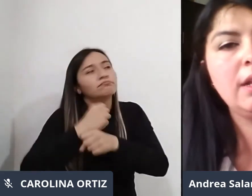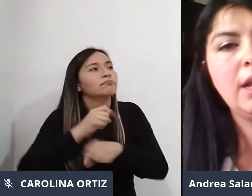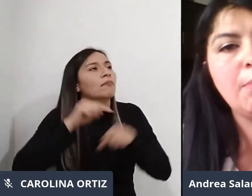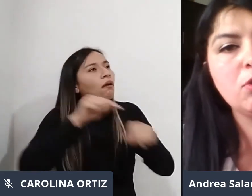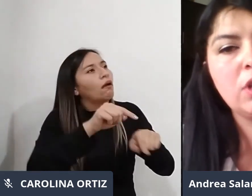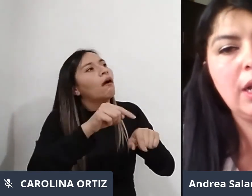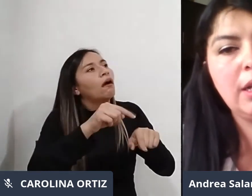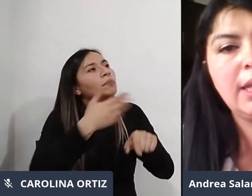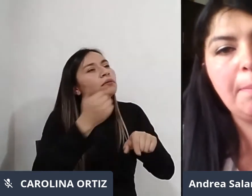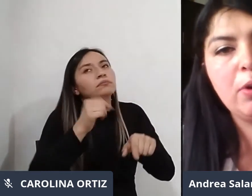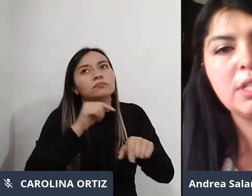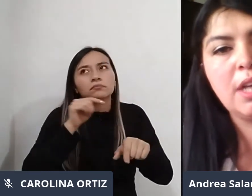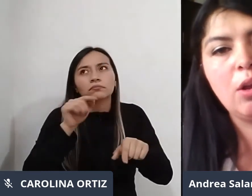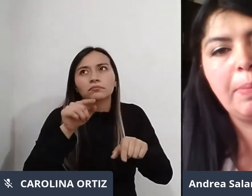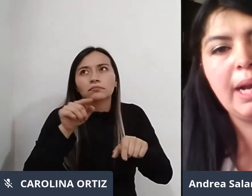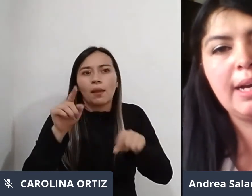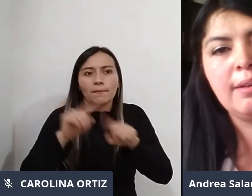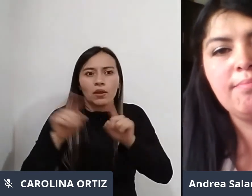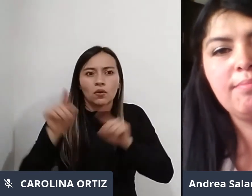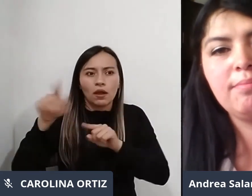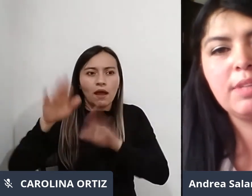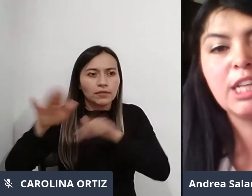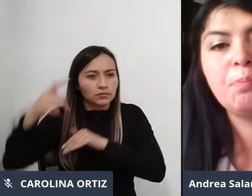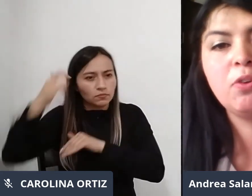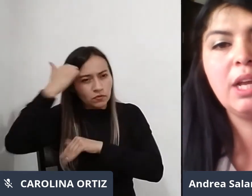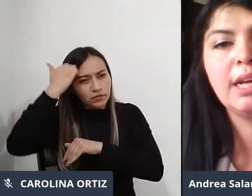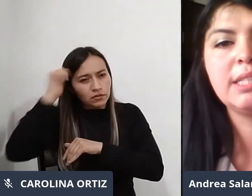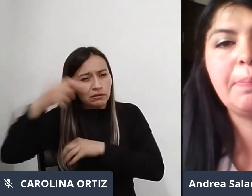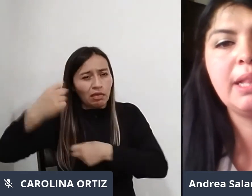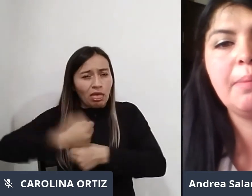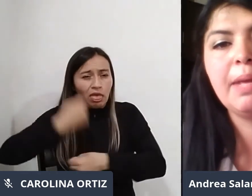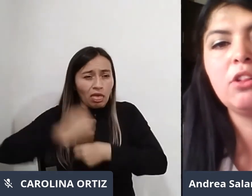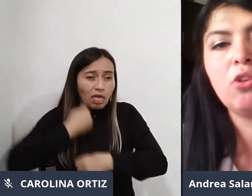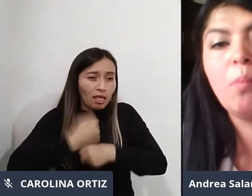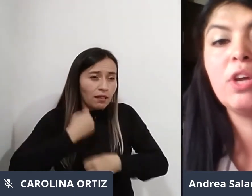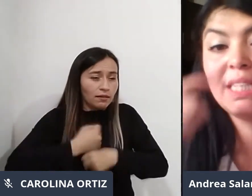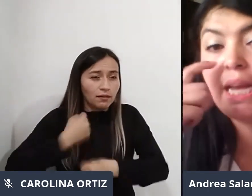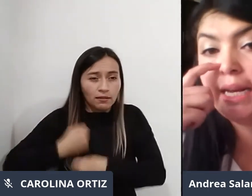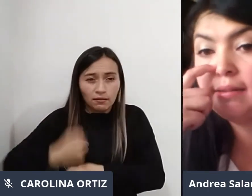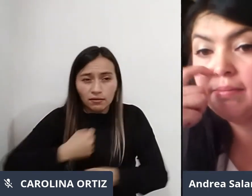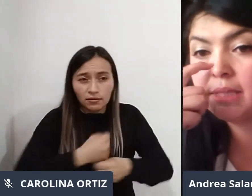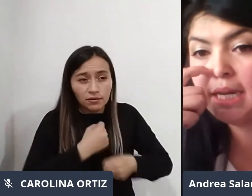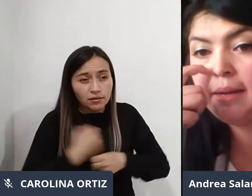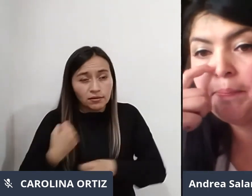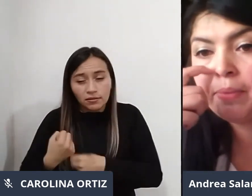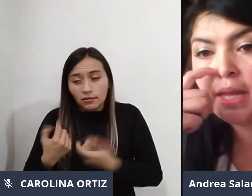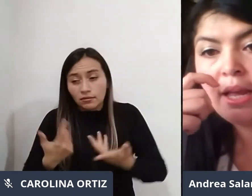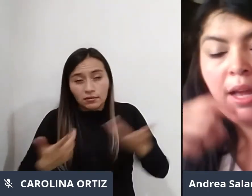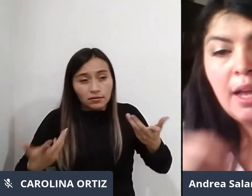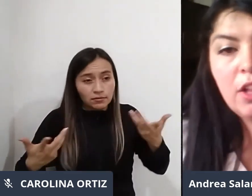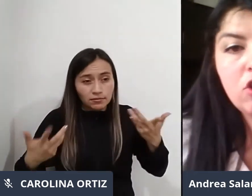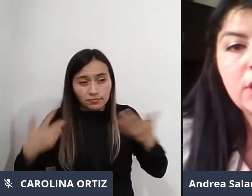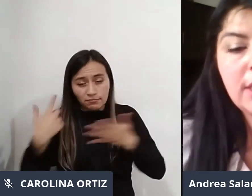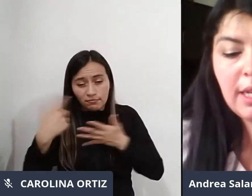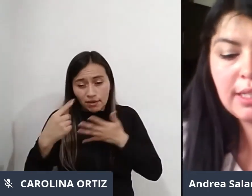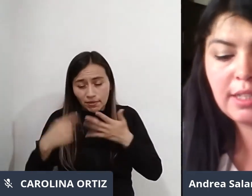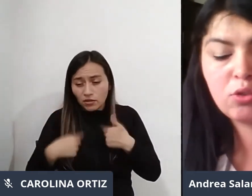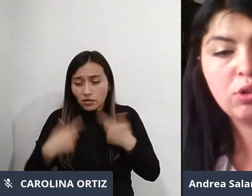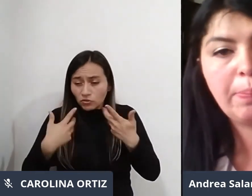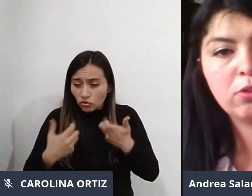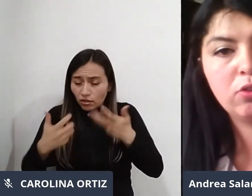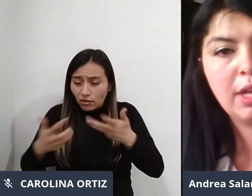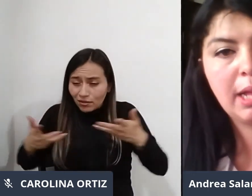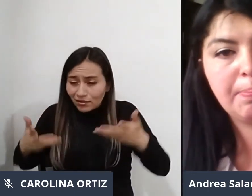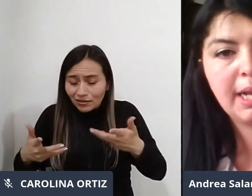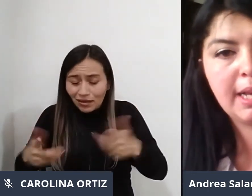no tienen, digamos, el tiempo necesario para responder a esta pandemia como quisiera, ¿sí? Entonces, esta